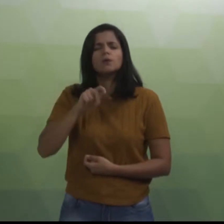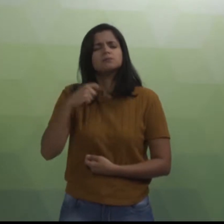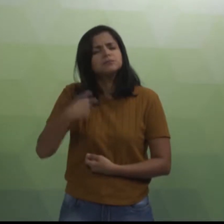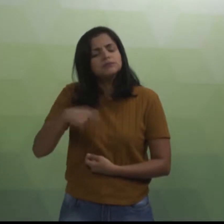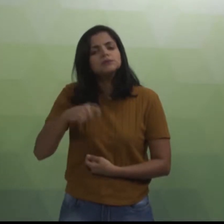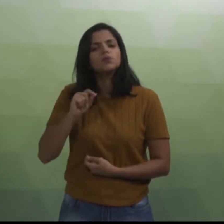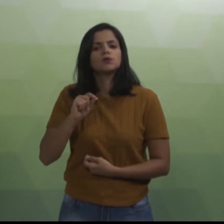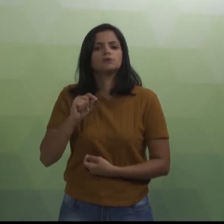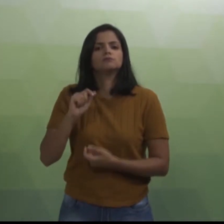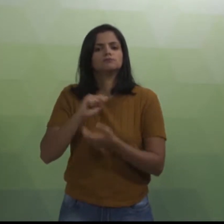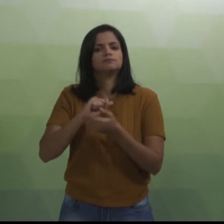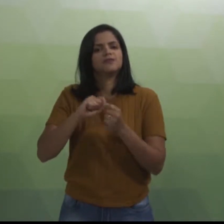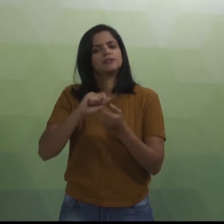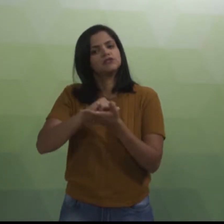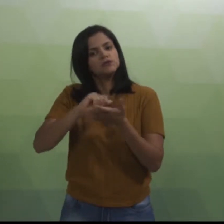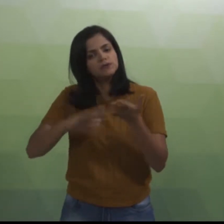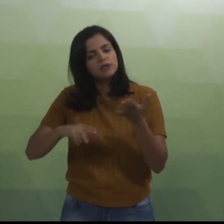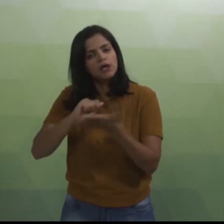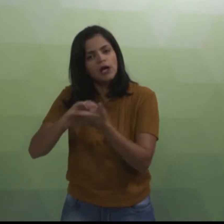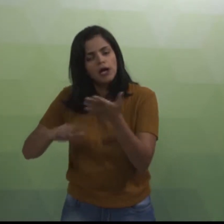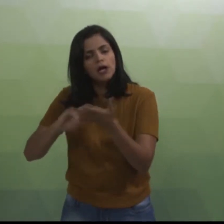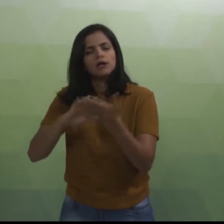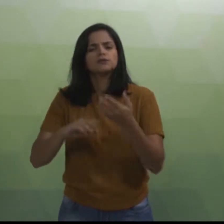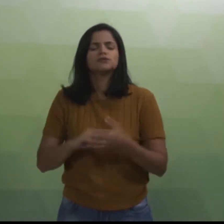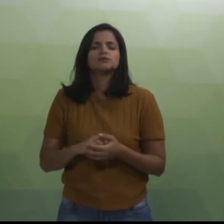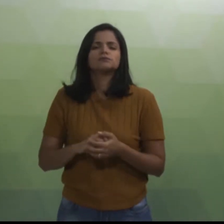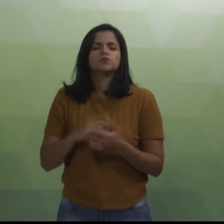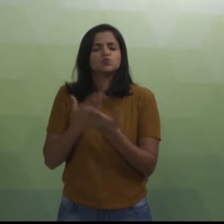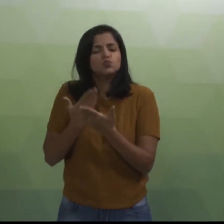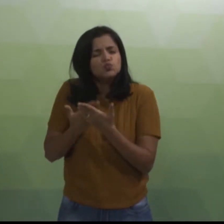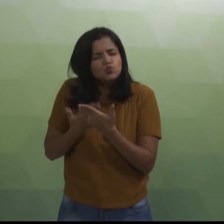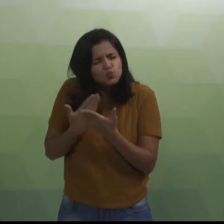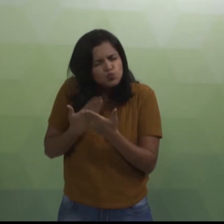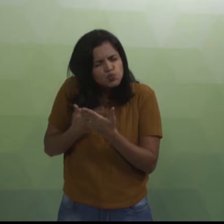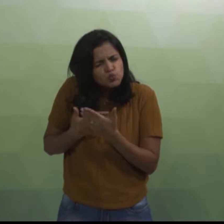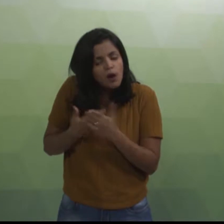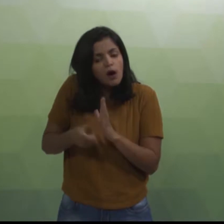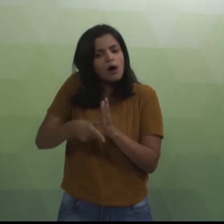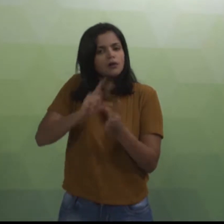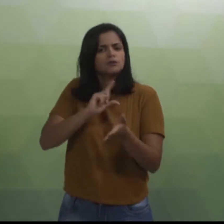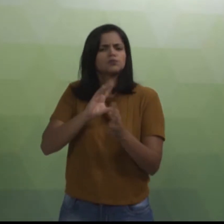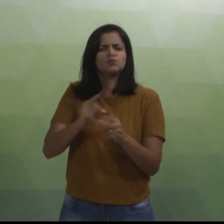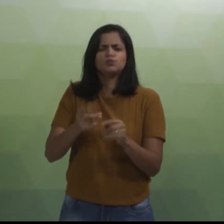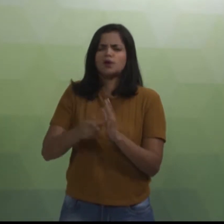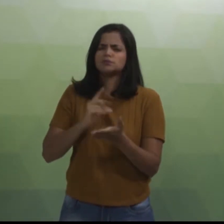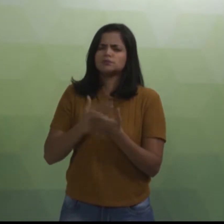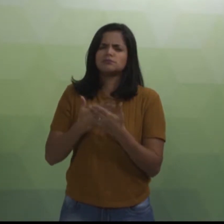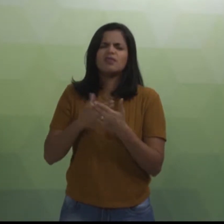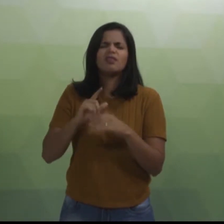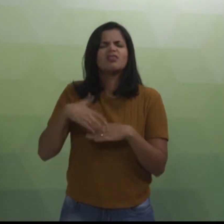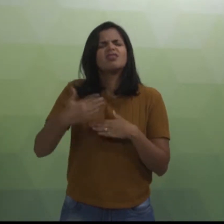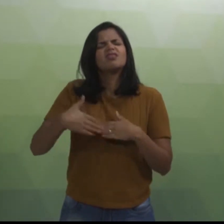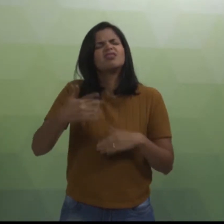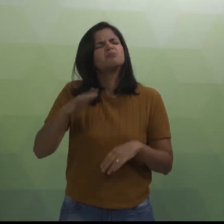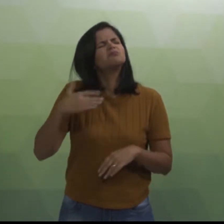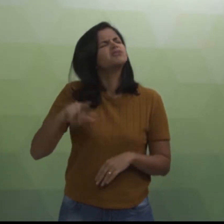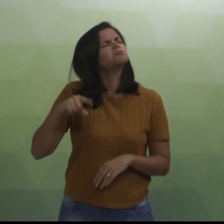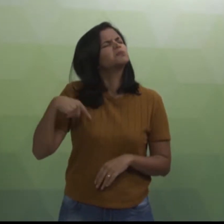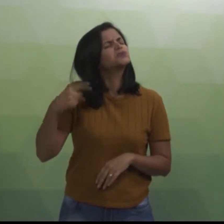Vocês precisam fazer as atividades, estudar com antecedência, não deixem para depois